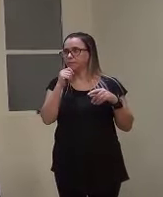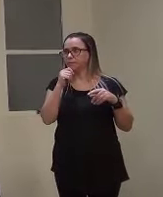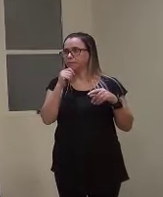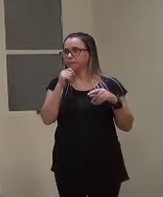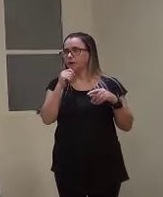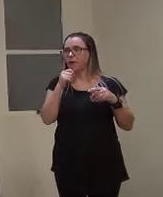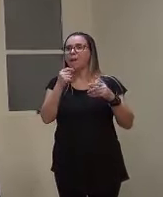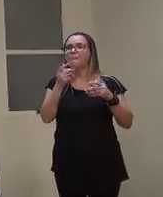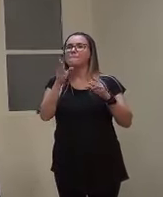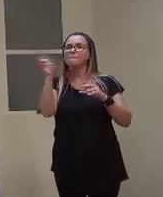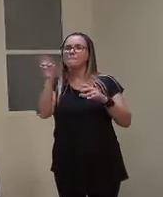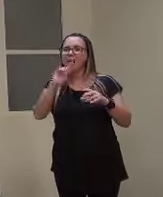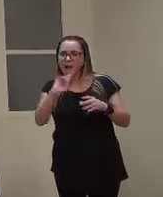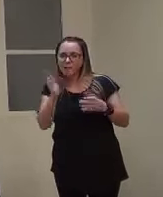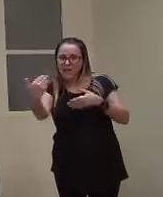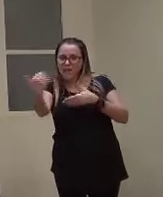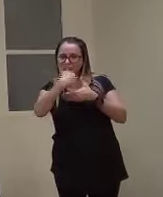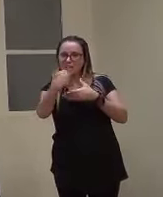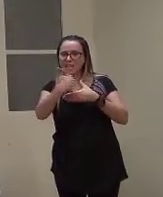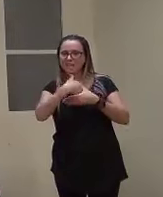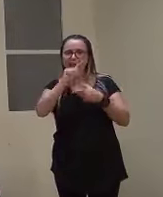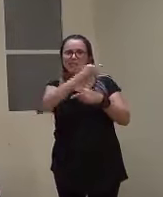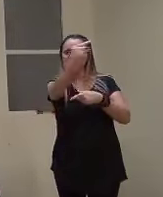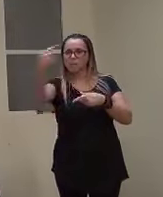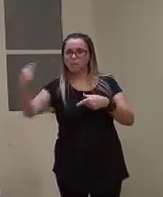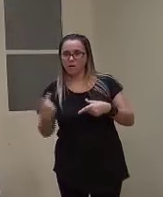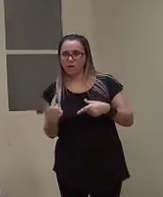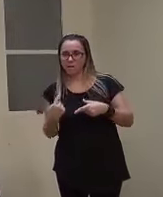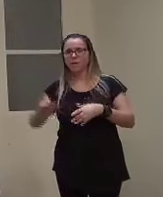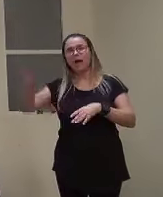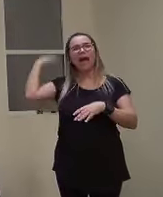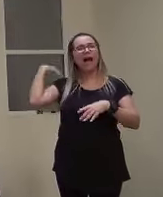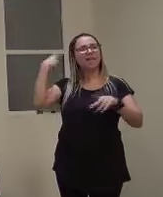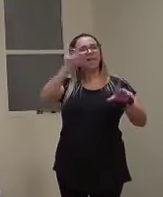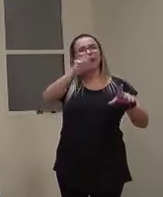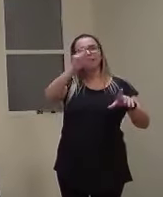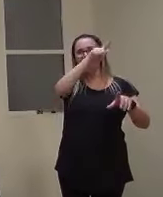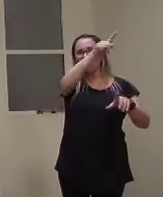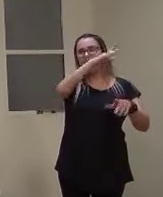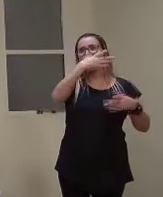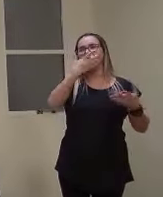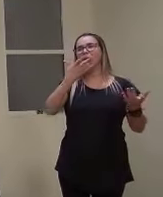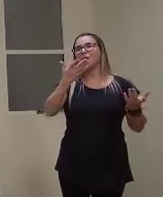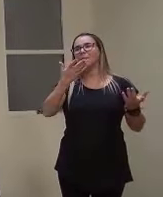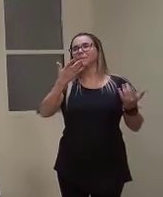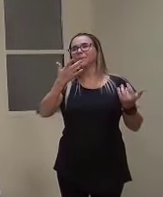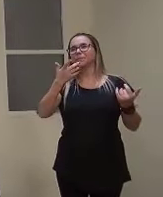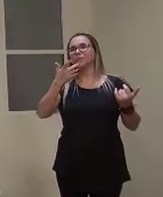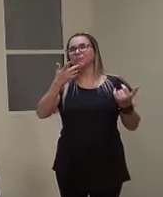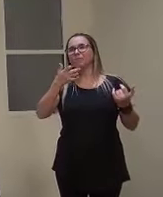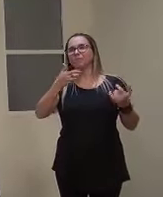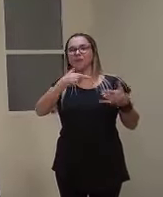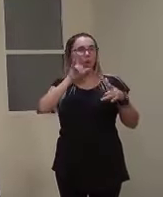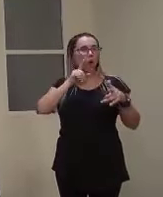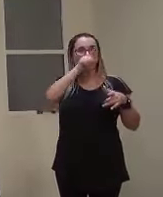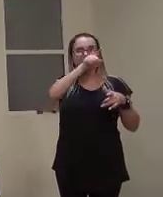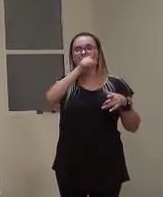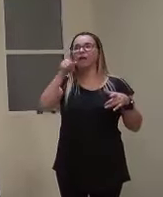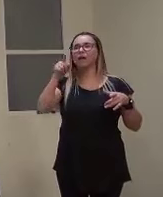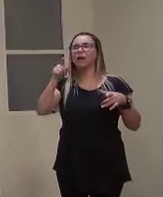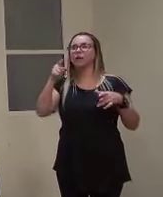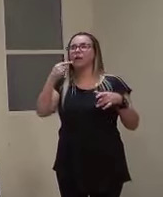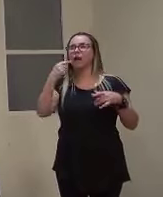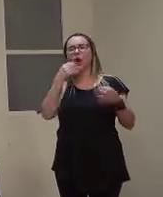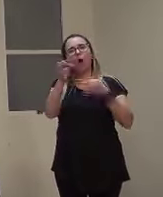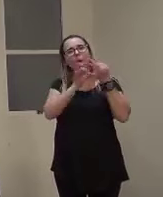las particularidades conversaba en el requerido antes sobre el tema de que apareció en la vista anterior